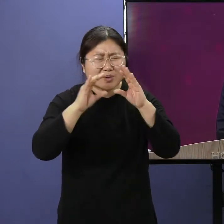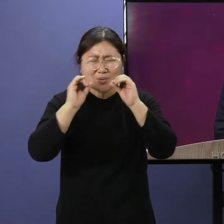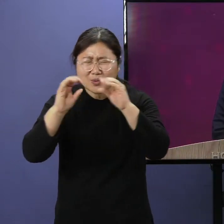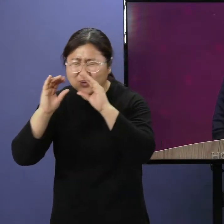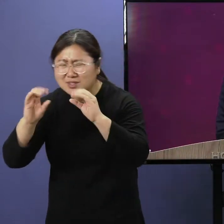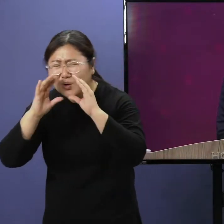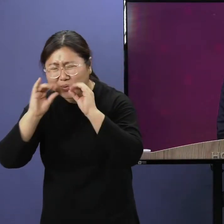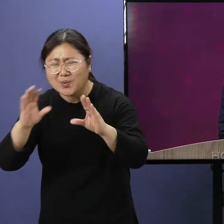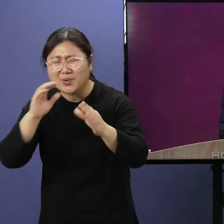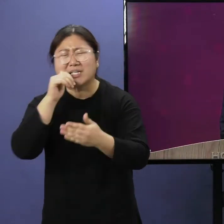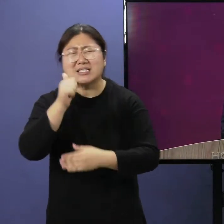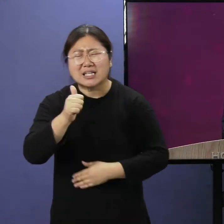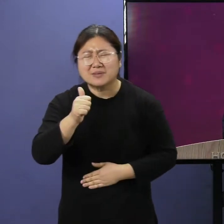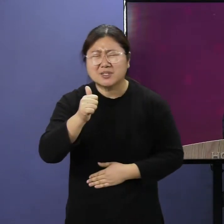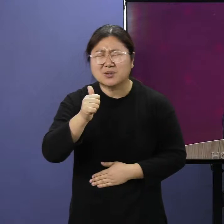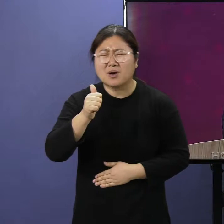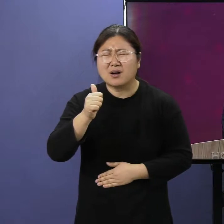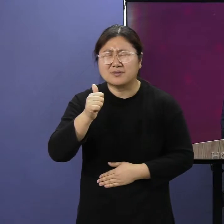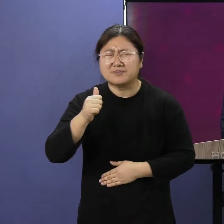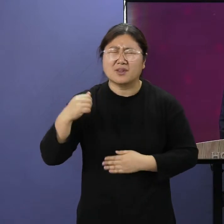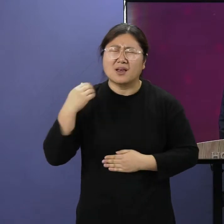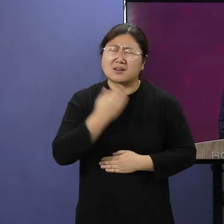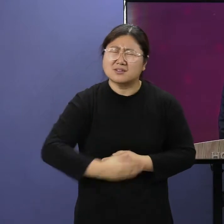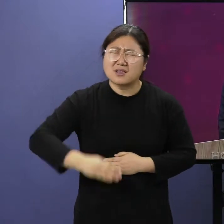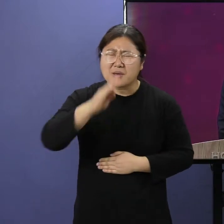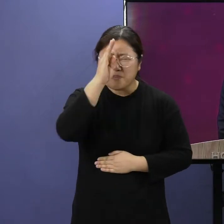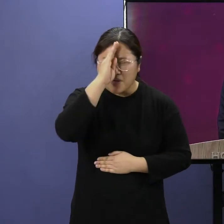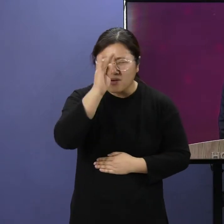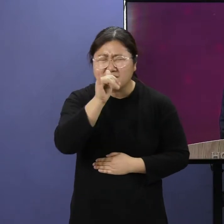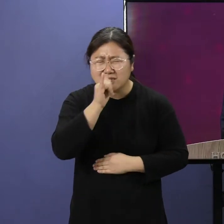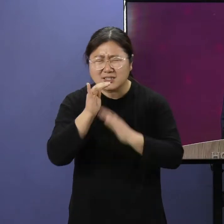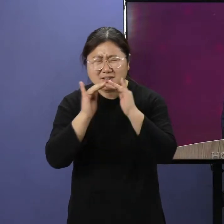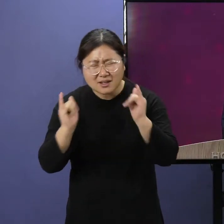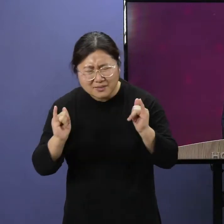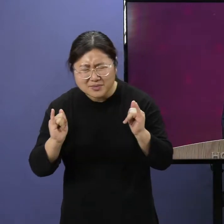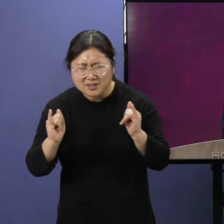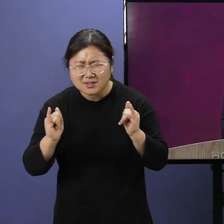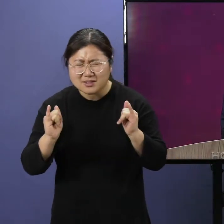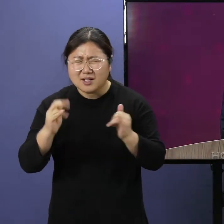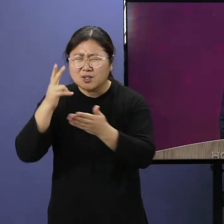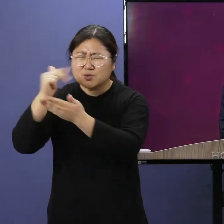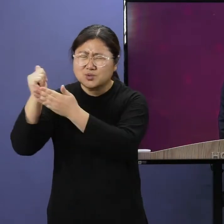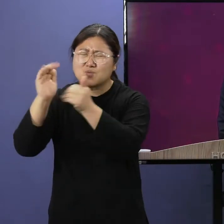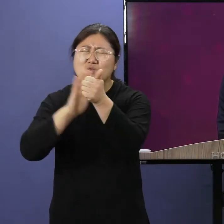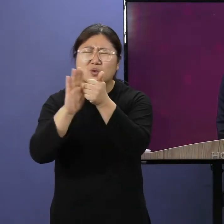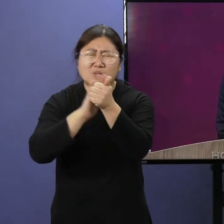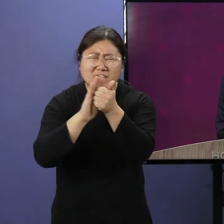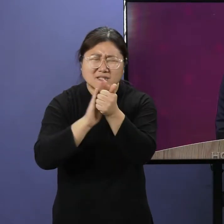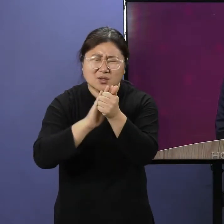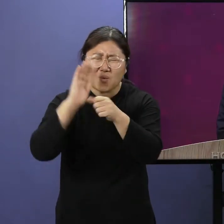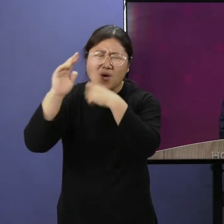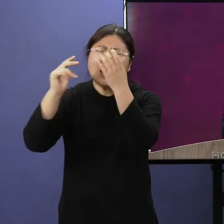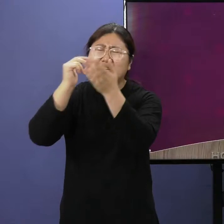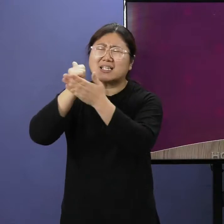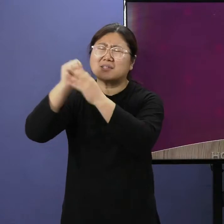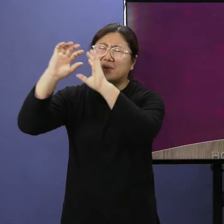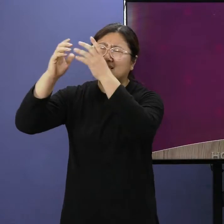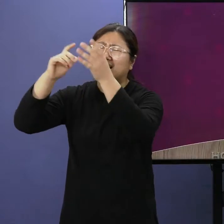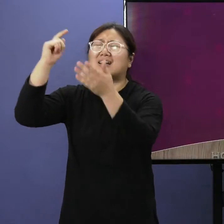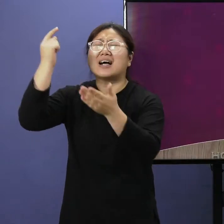육체의 약함으로 힘든 시기를 보내는 지체들 주님 위로하시고 하나님의 나라가 임하게 하시어 건강과